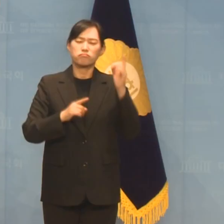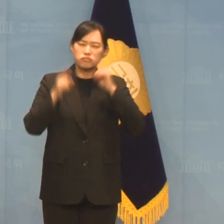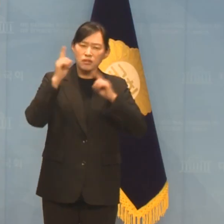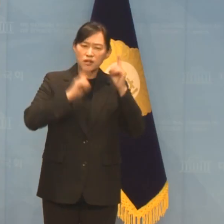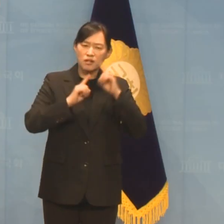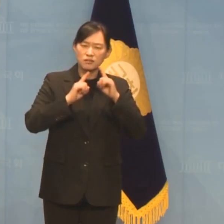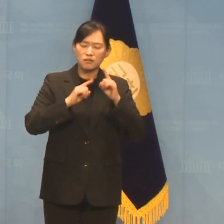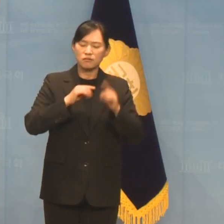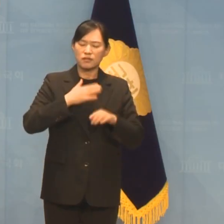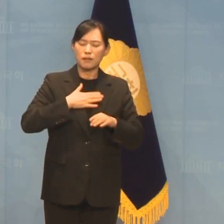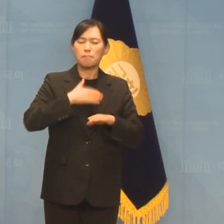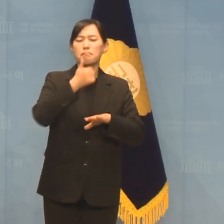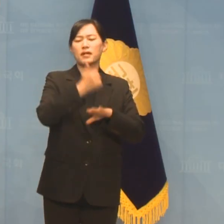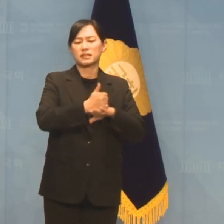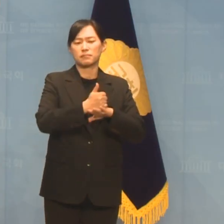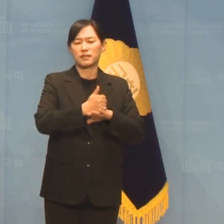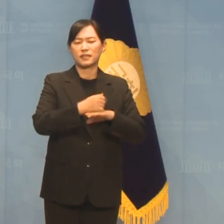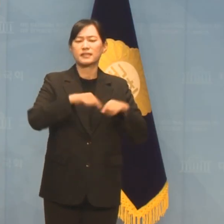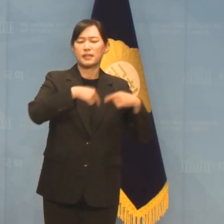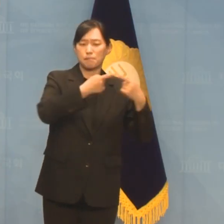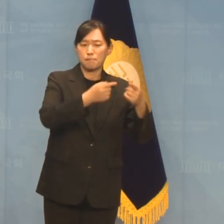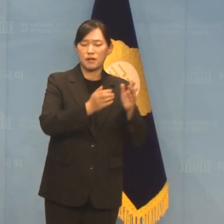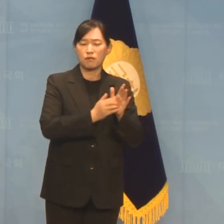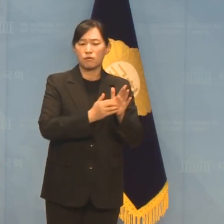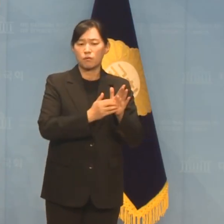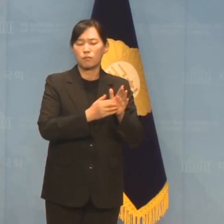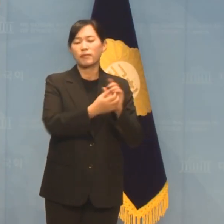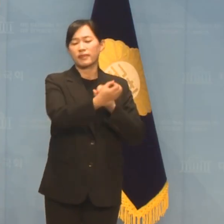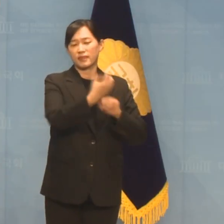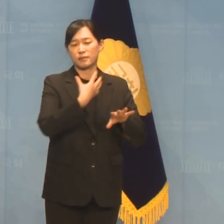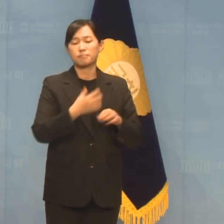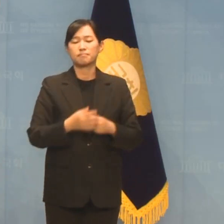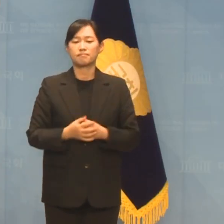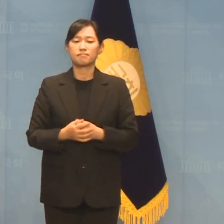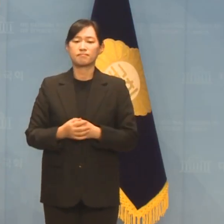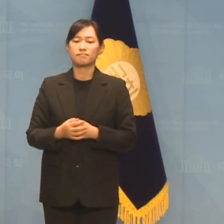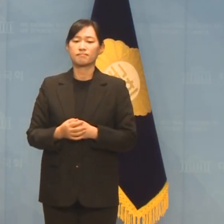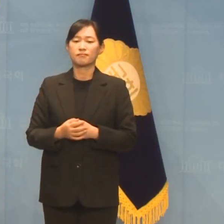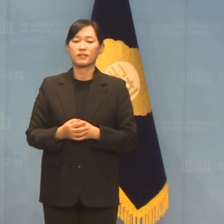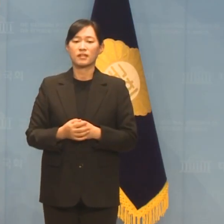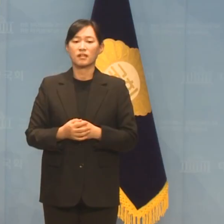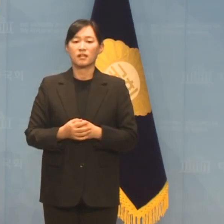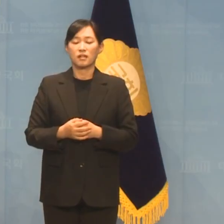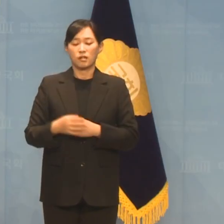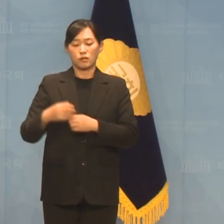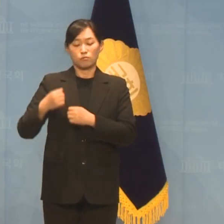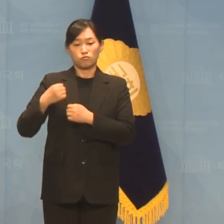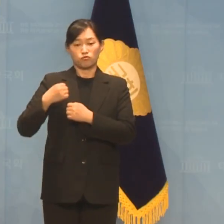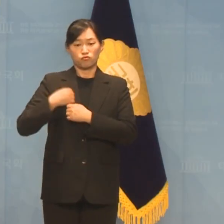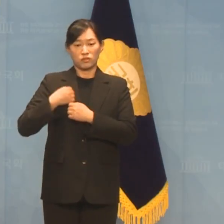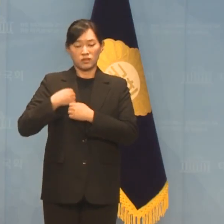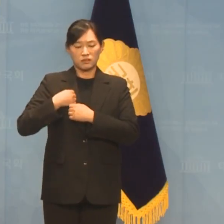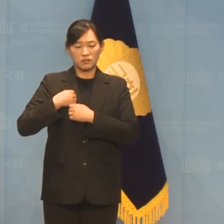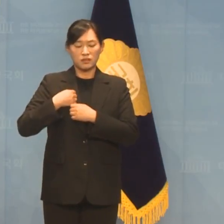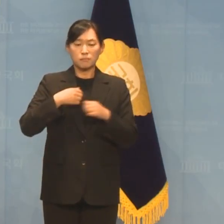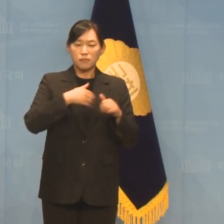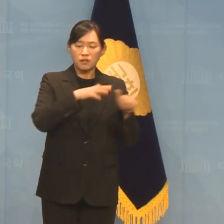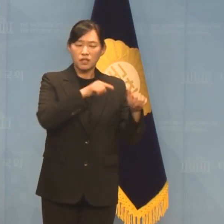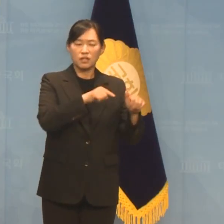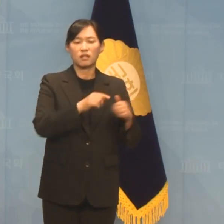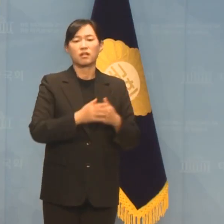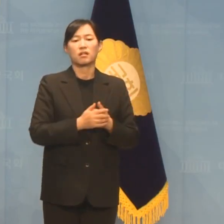우리가 마지막으로 참전했어요. 라고 답변했습니다. 파병된 북한군인들이 척박한